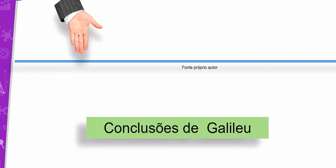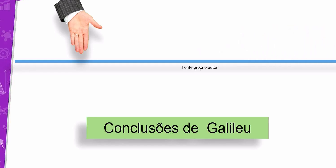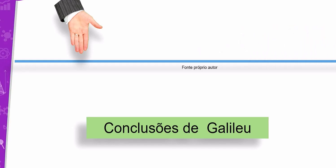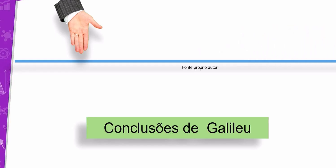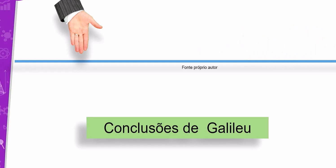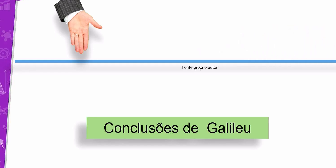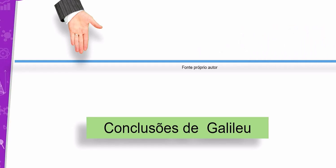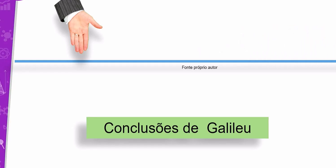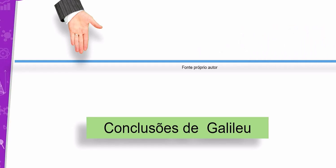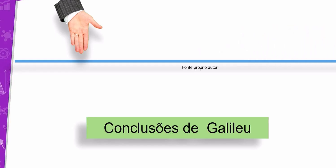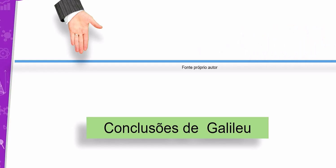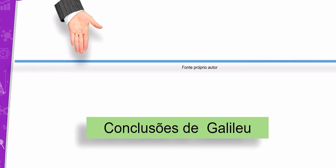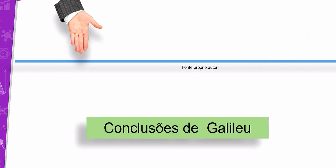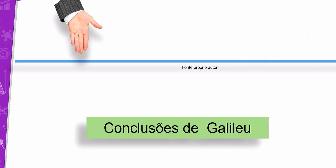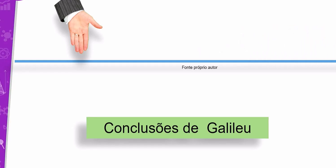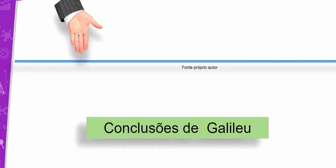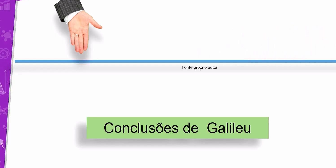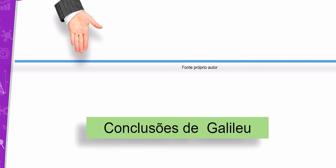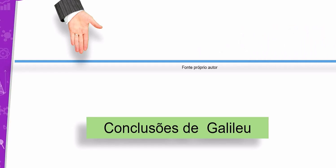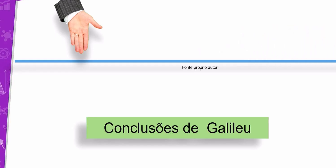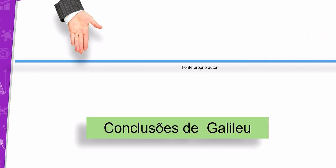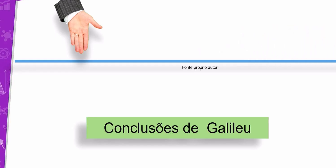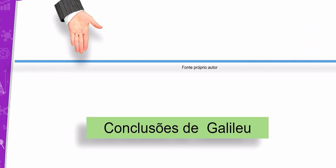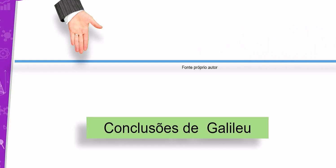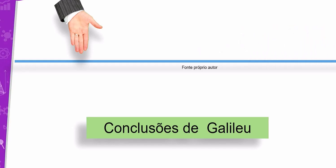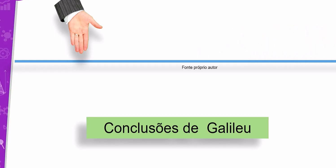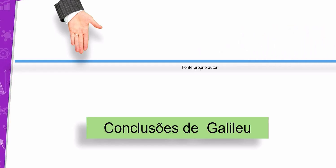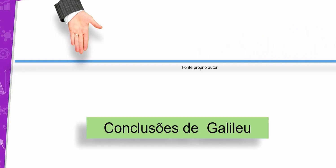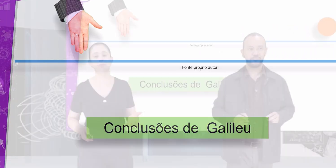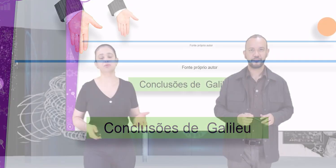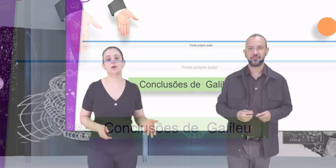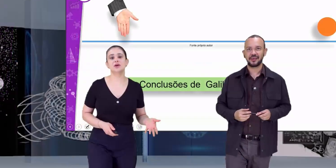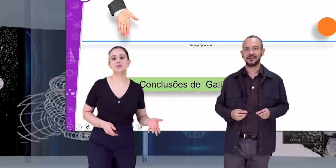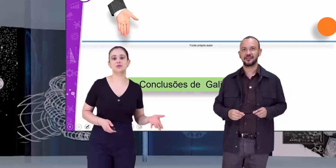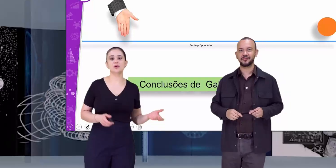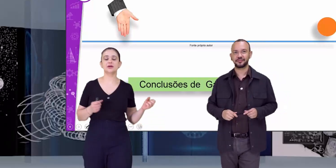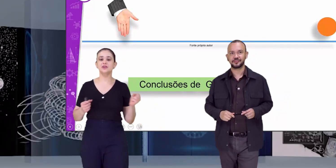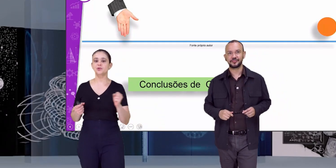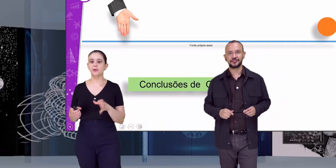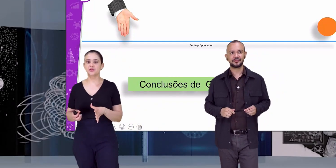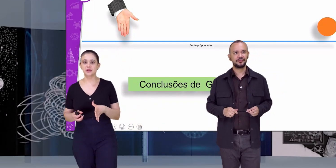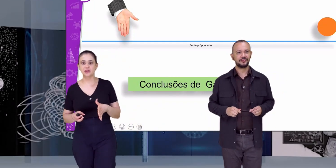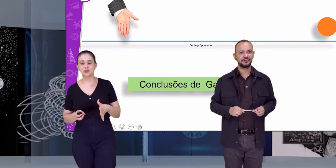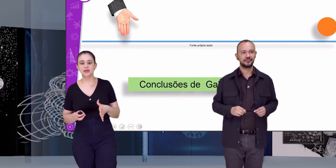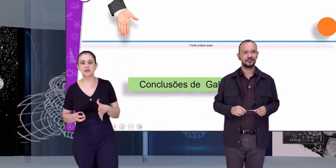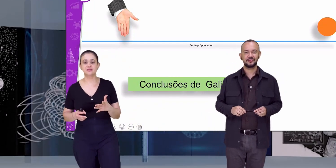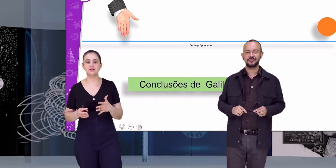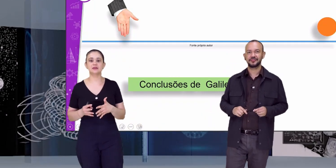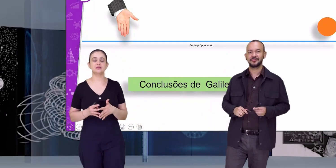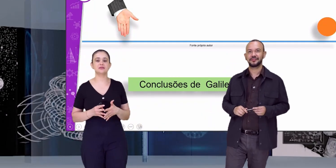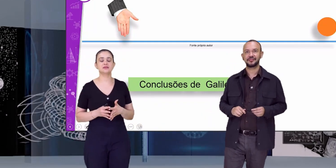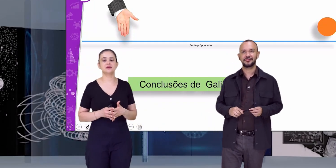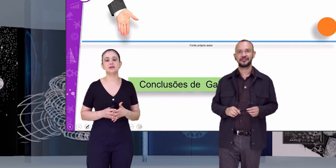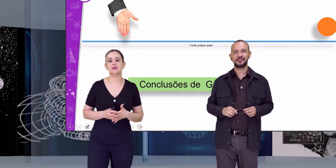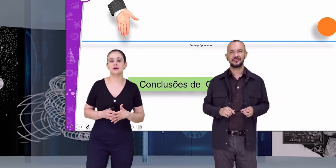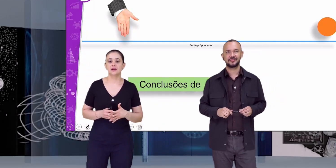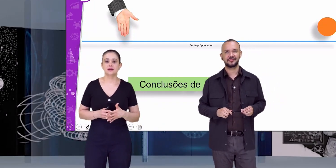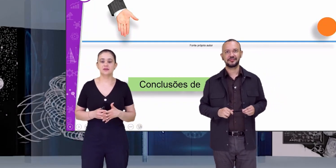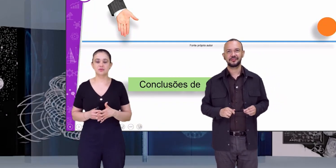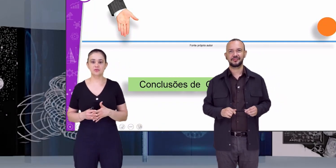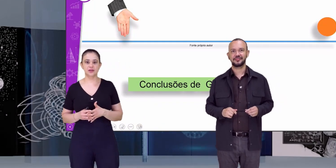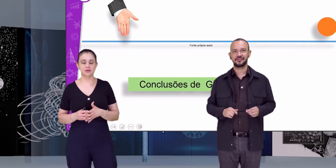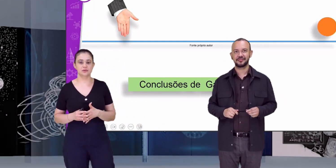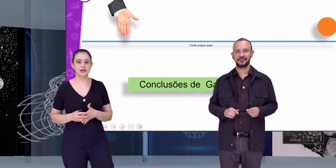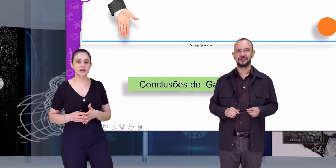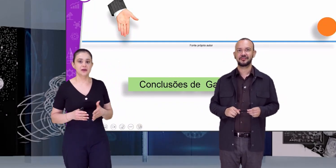sobre ele é igual a zero. Tá? Okay? Então, pessoal, olha só, o que a gente pode ir tirando aí